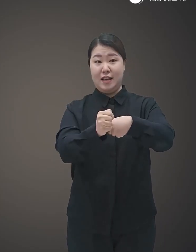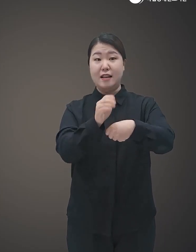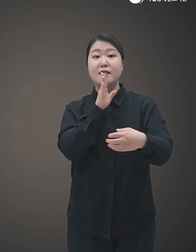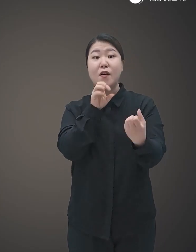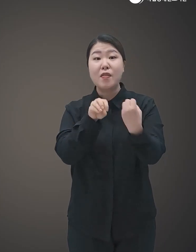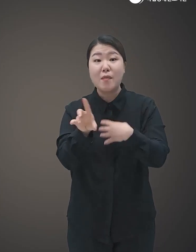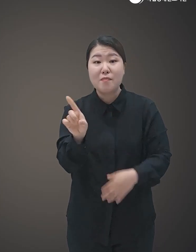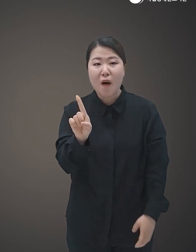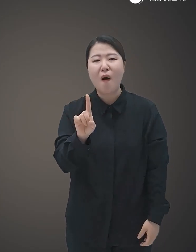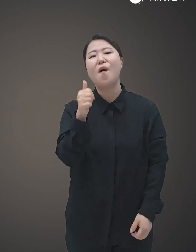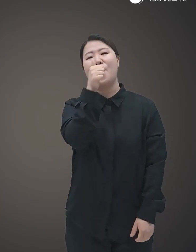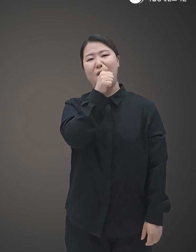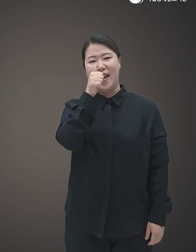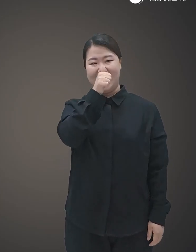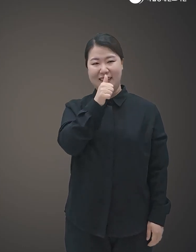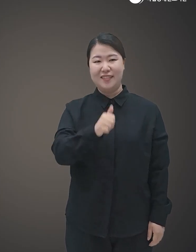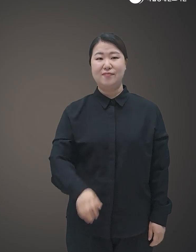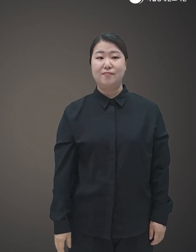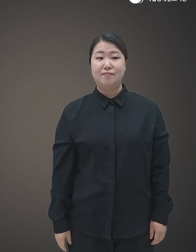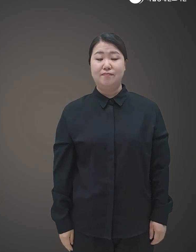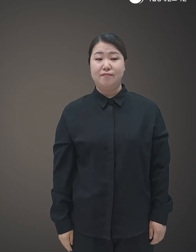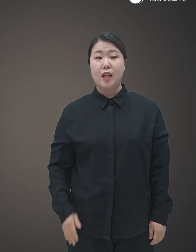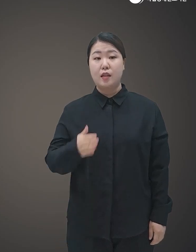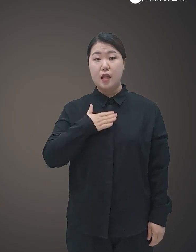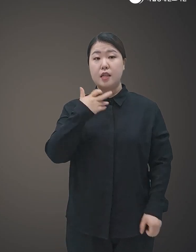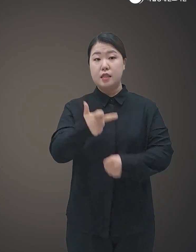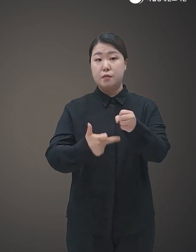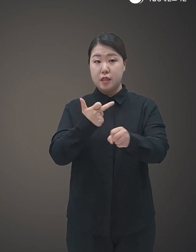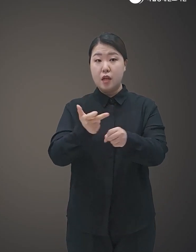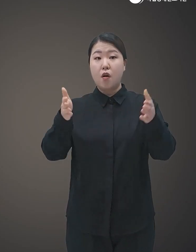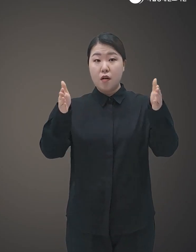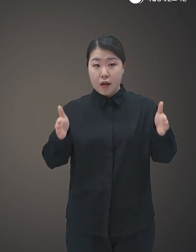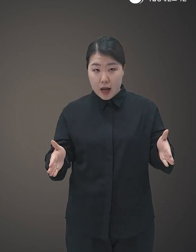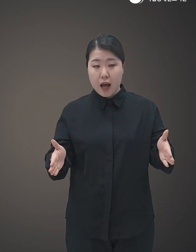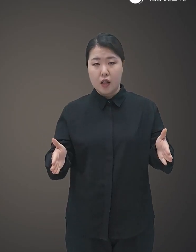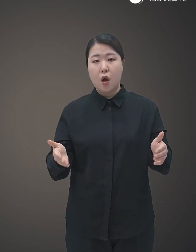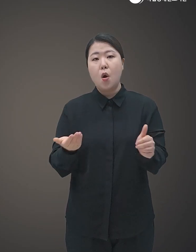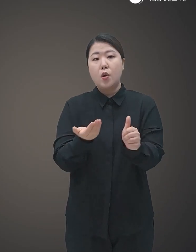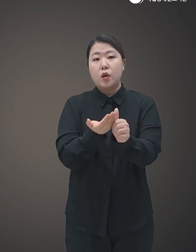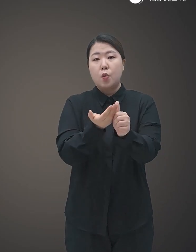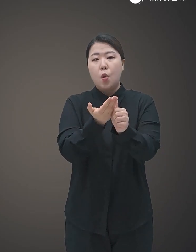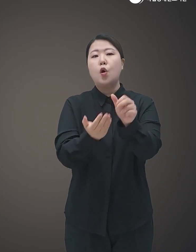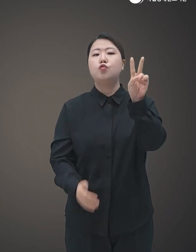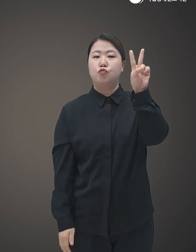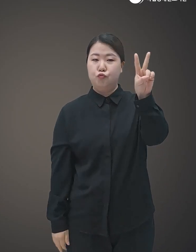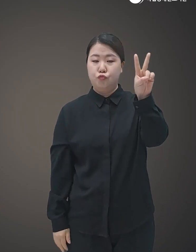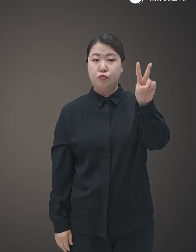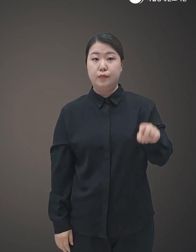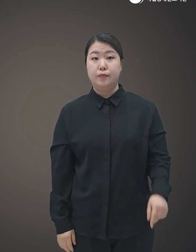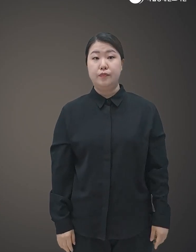맞아요. 정답은 고양이입니다. 저는 17년에 걸쳐 2마리의 고양이를 키웠어요.